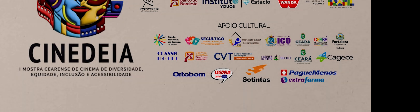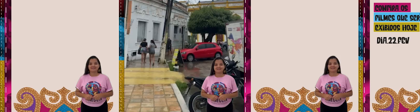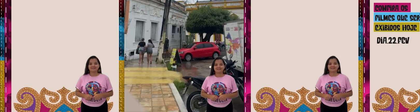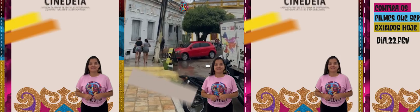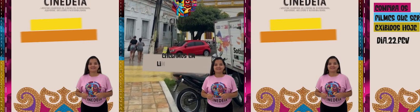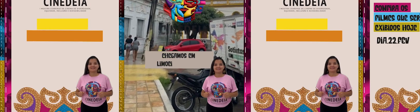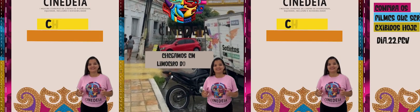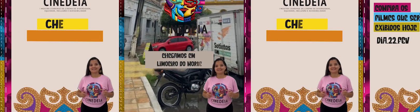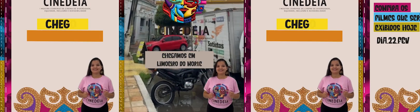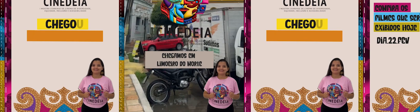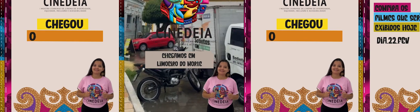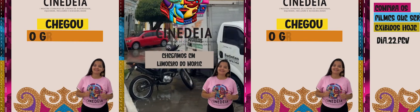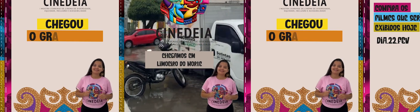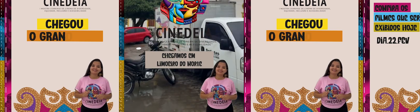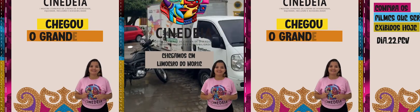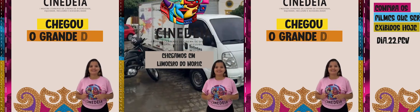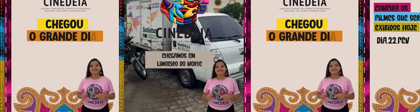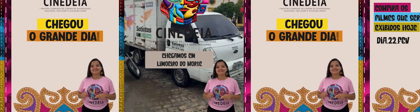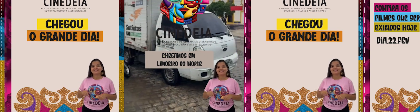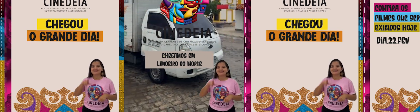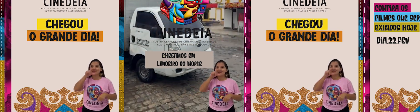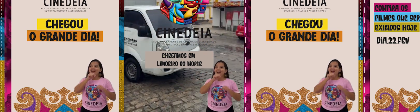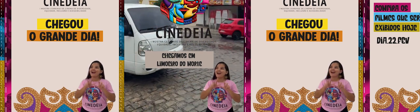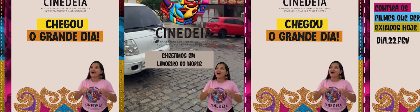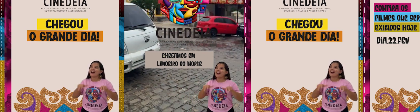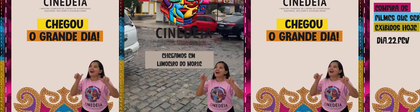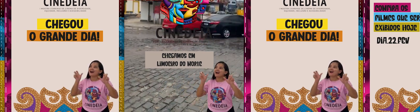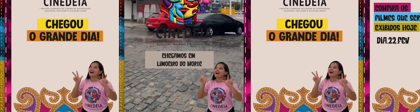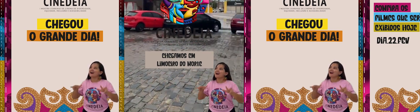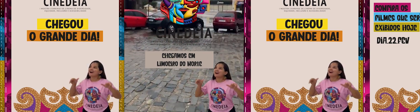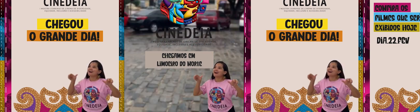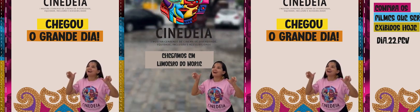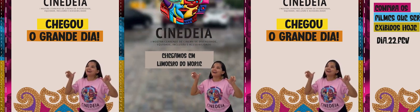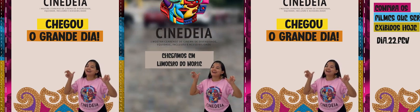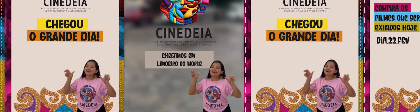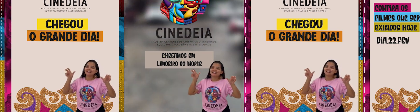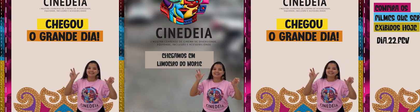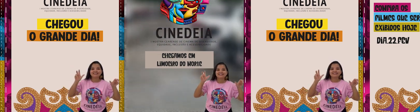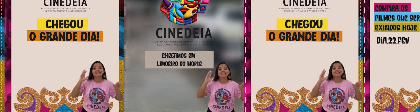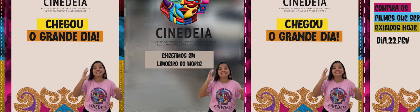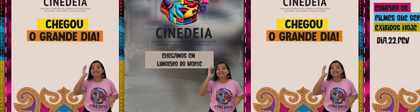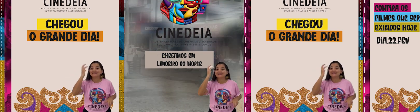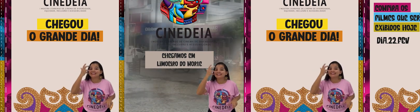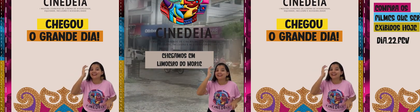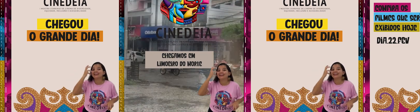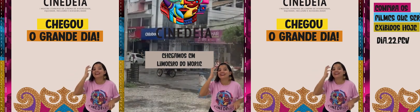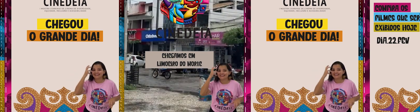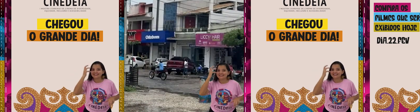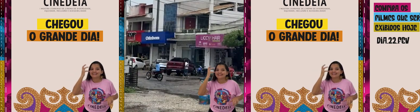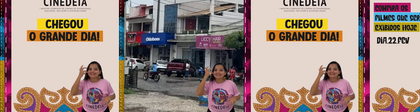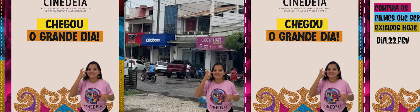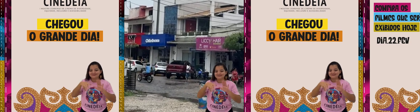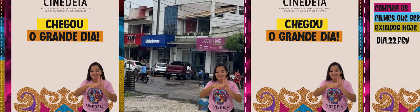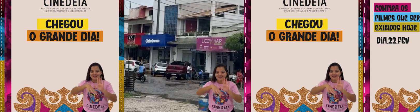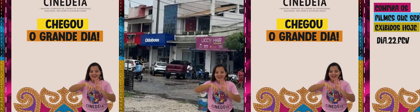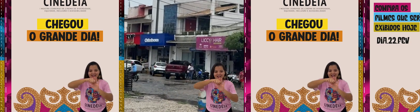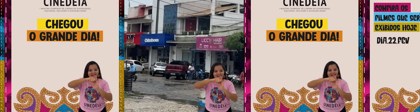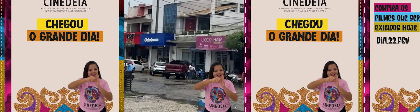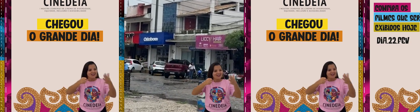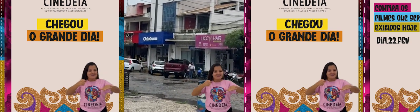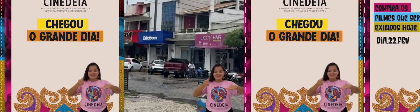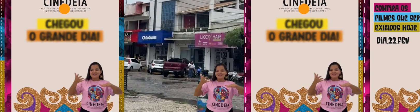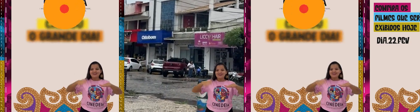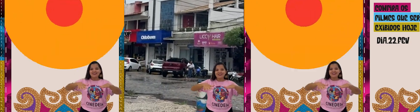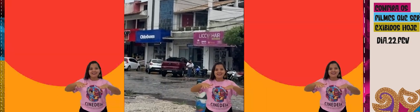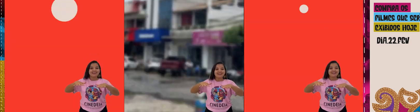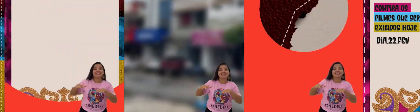projetos de cultura. E eu mesmo quis submeter um projeto e tive uma dificuldade grande, Djalma, de encontrar a equipe